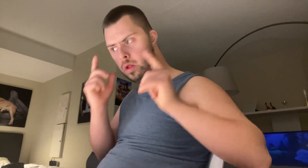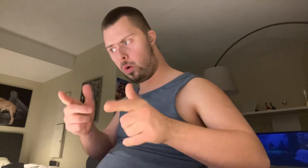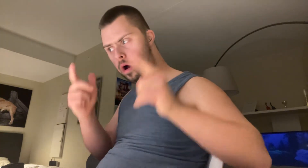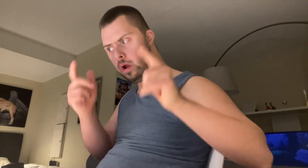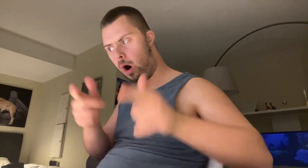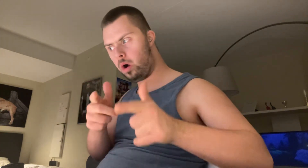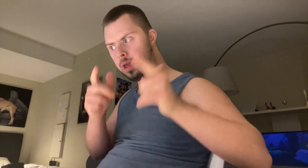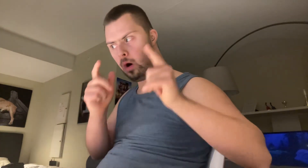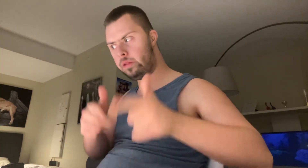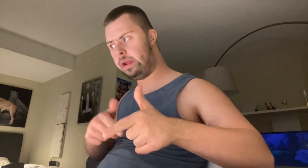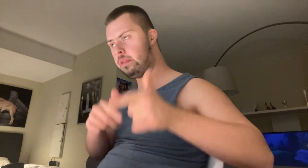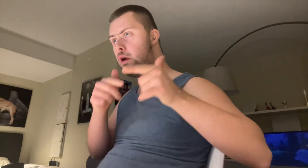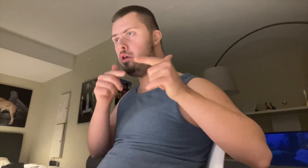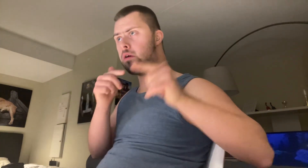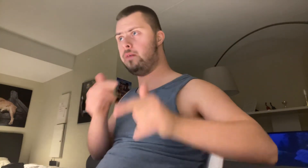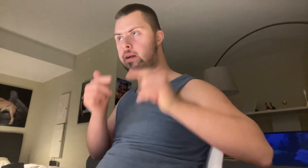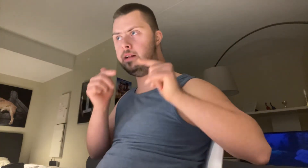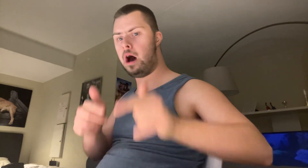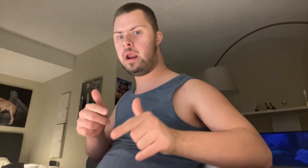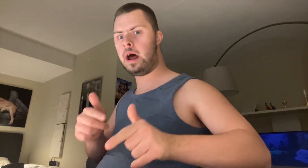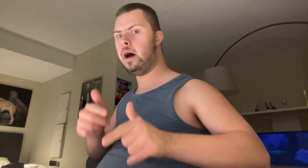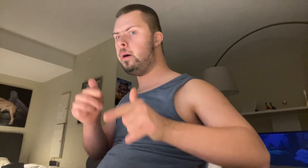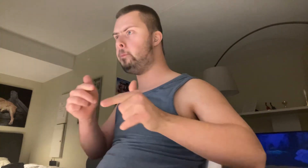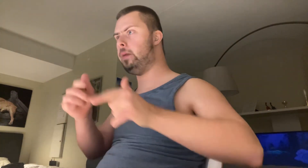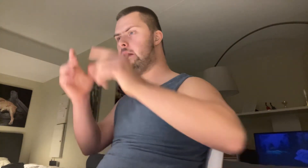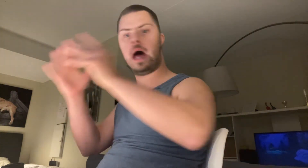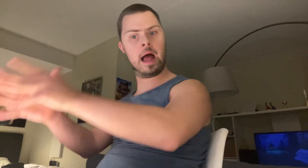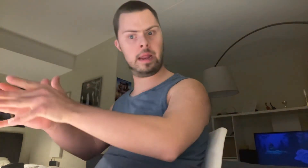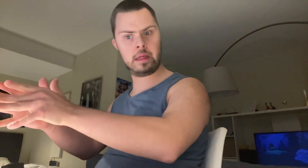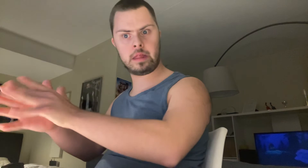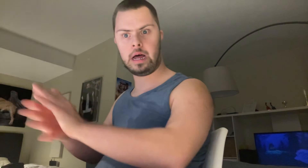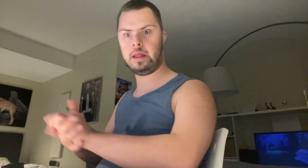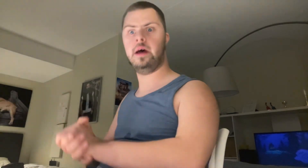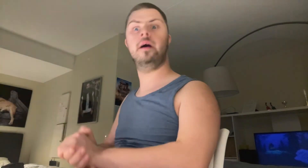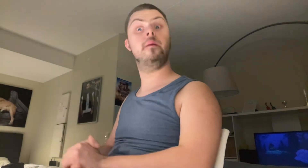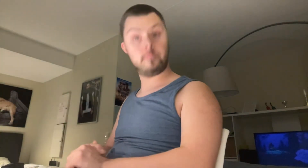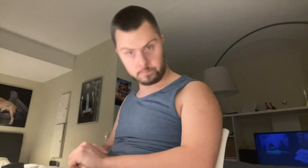Då jag och Nils ska vi köra med det här listan.